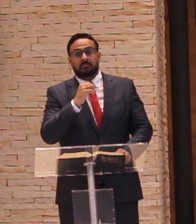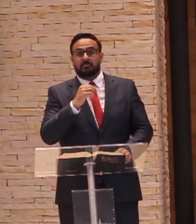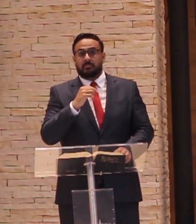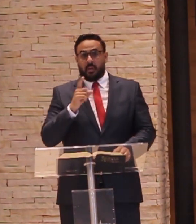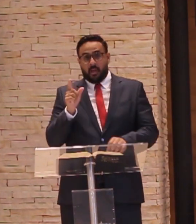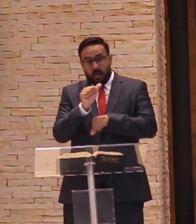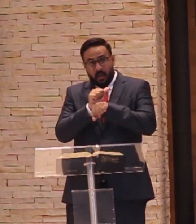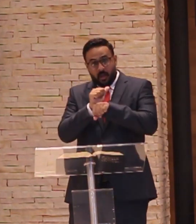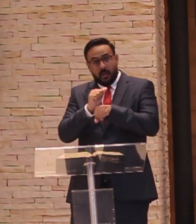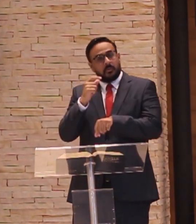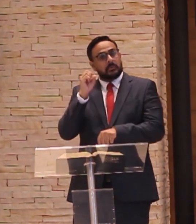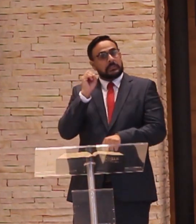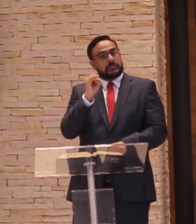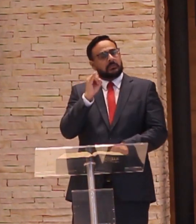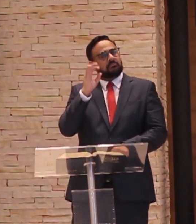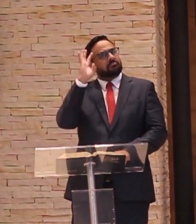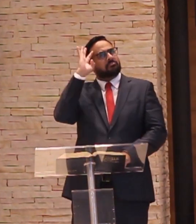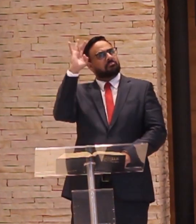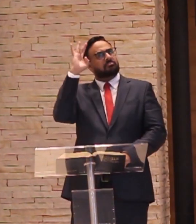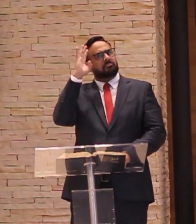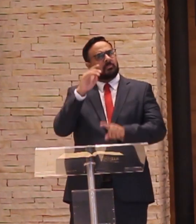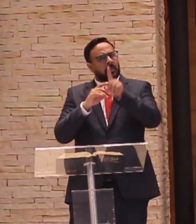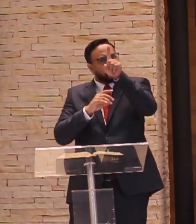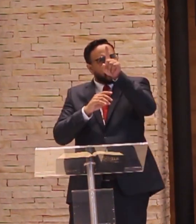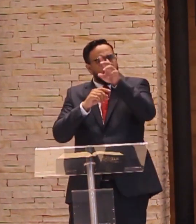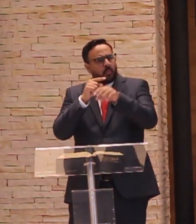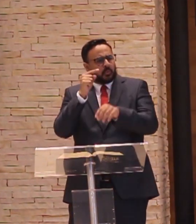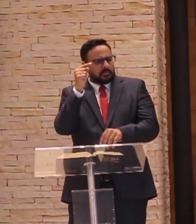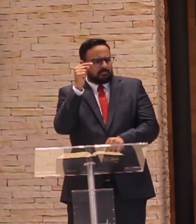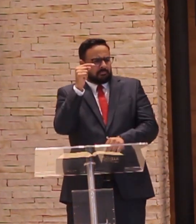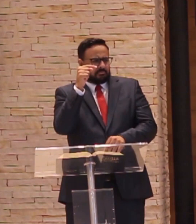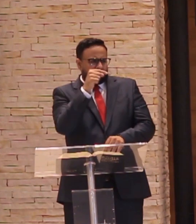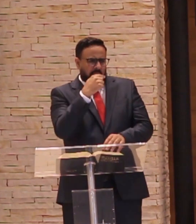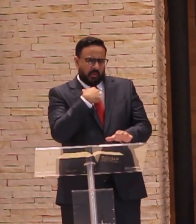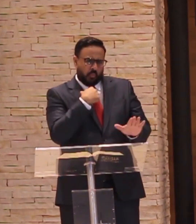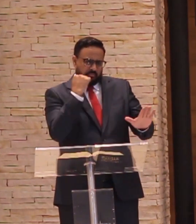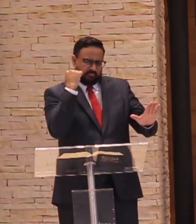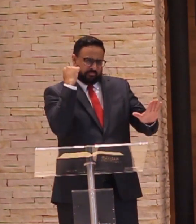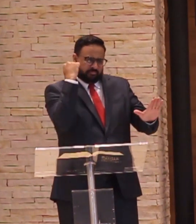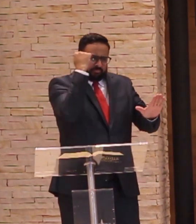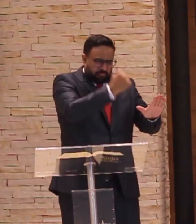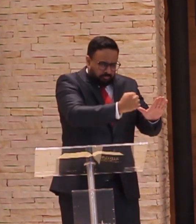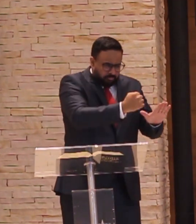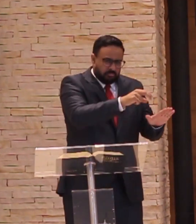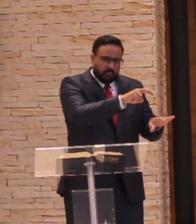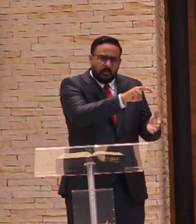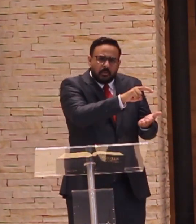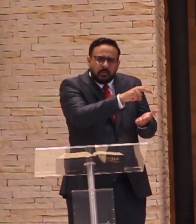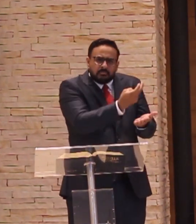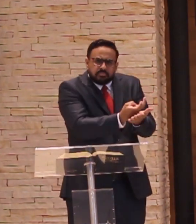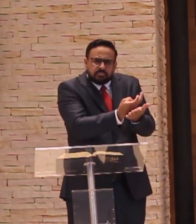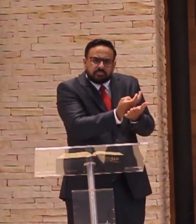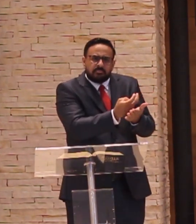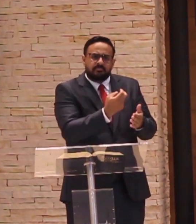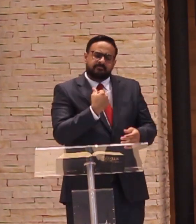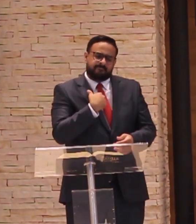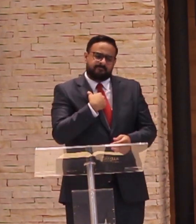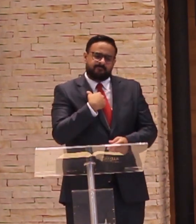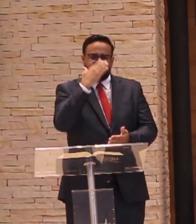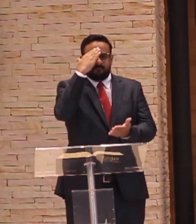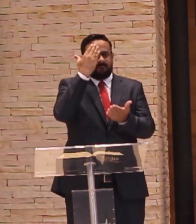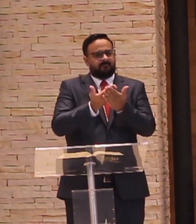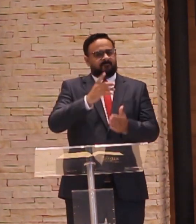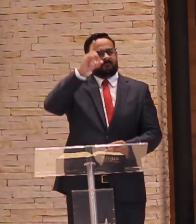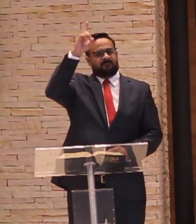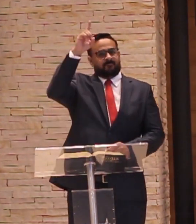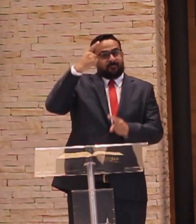as coisas para o lado positivo, pois ele acreditava em Deus. Abraão com certeza pensou de que